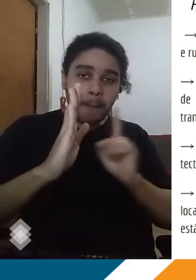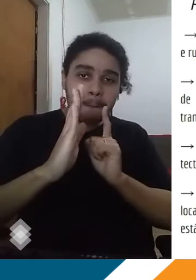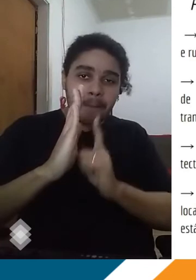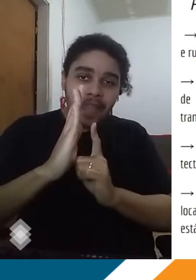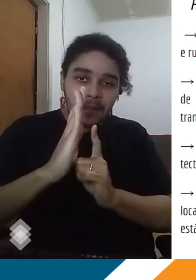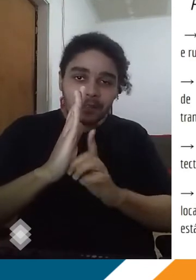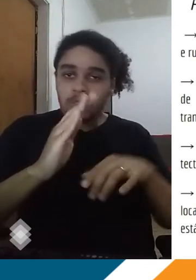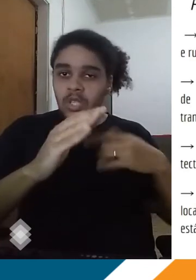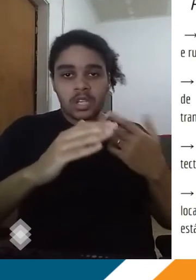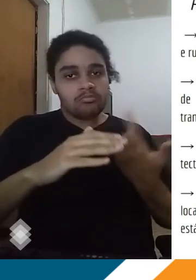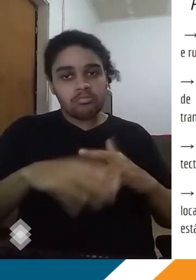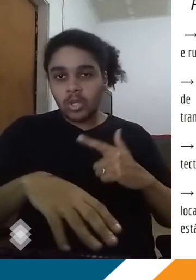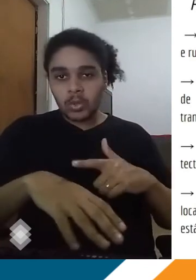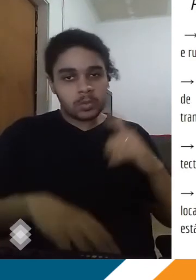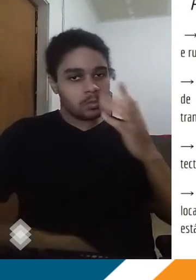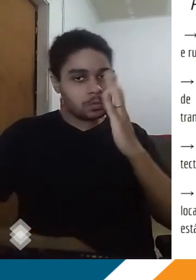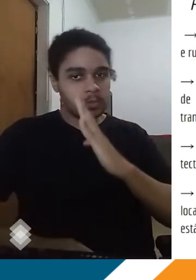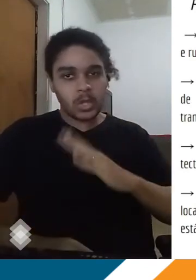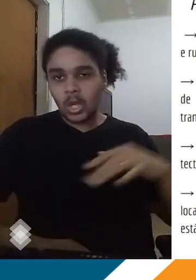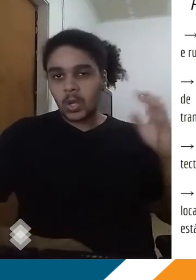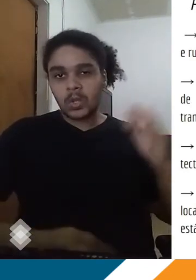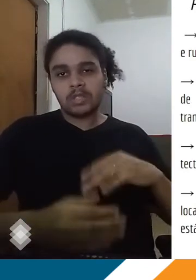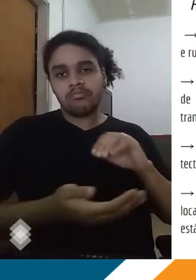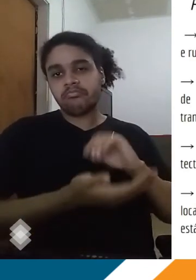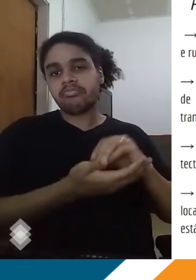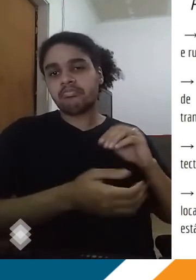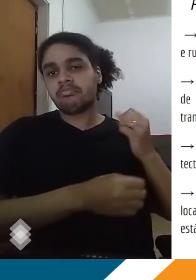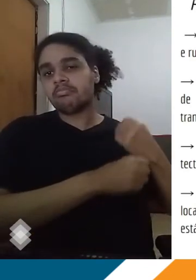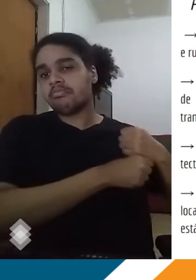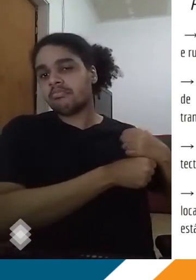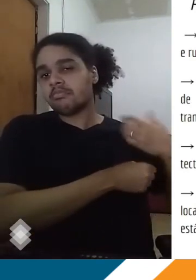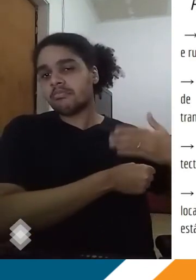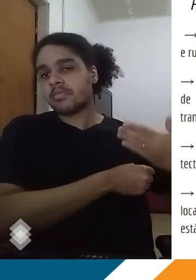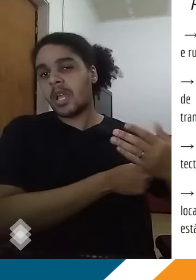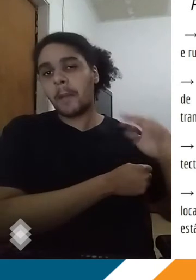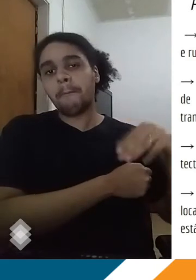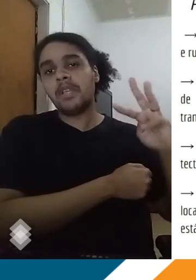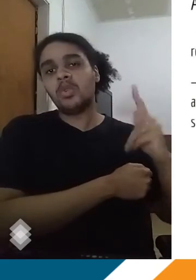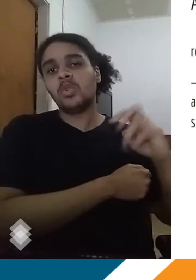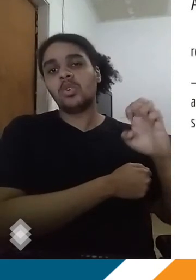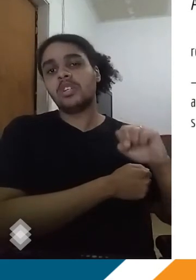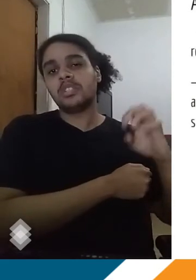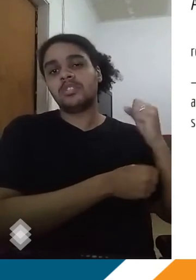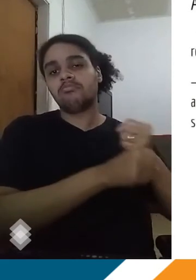não tem atividade tectônica recente em território nacional, né, nos últimos milhões de anos.